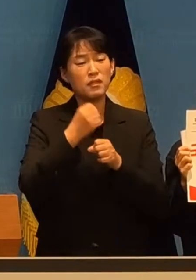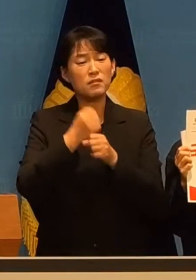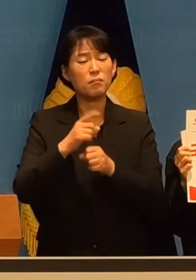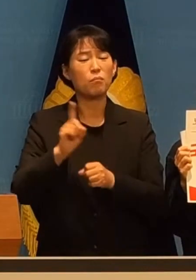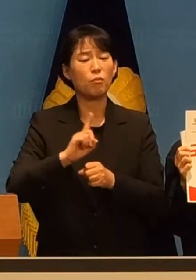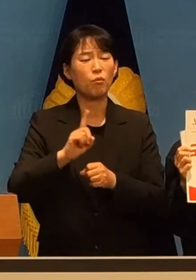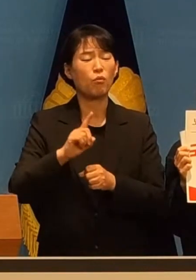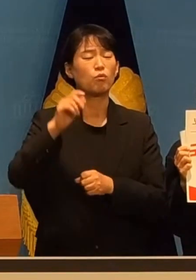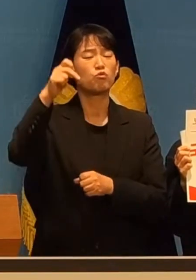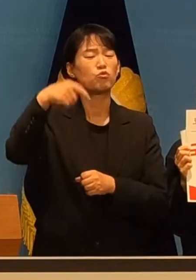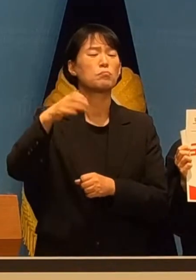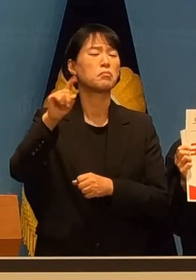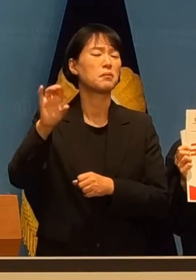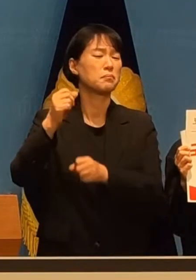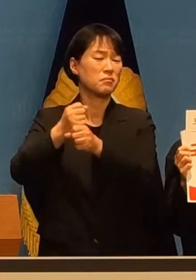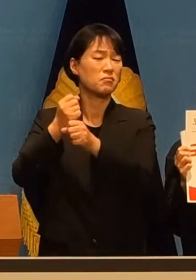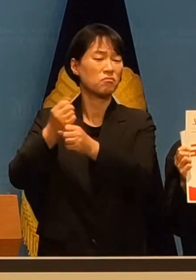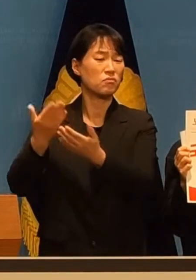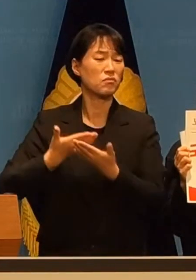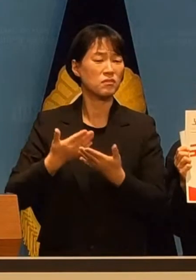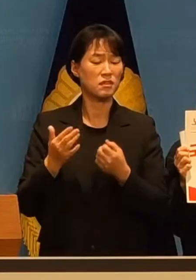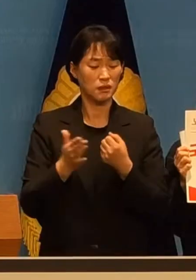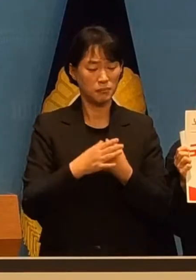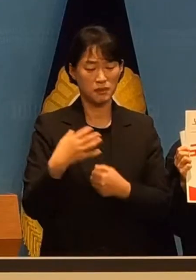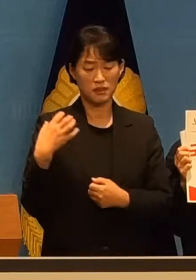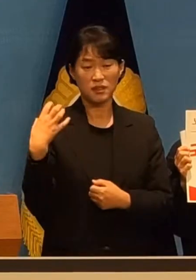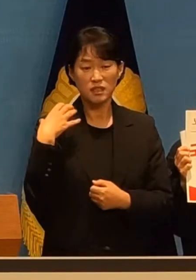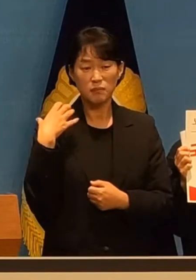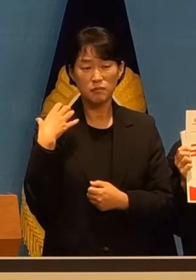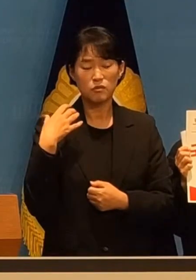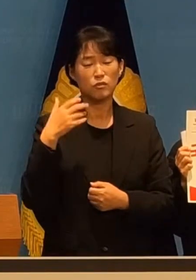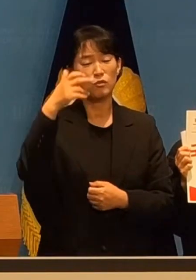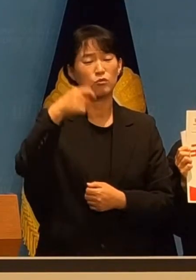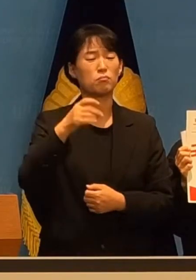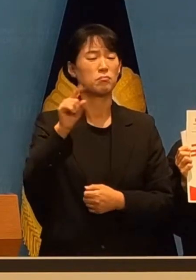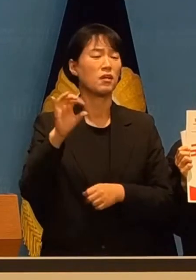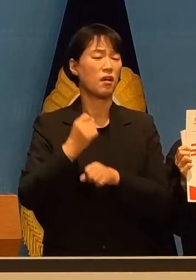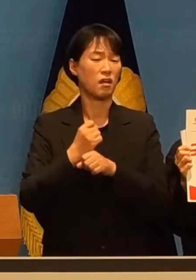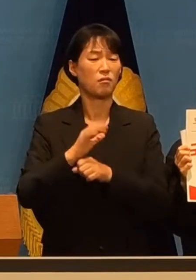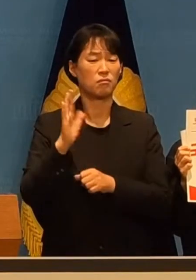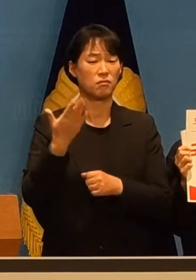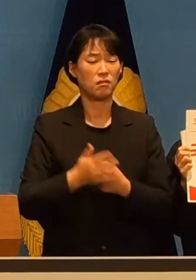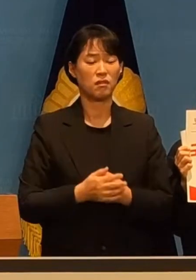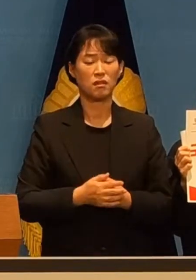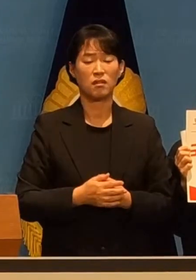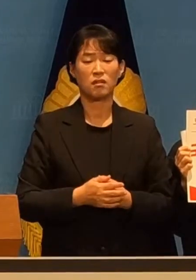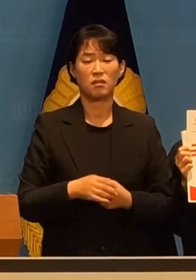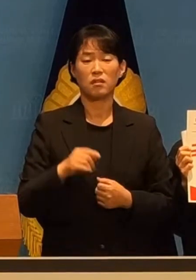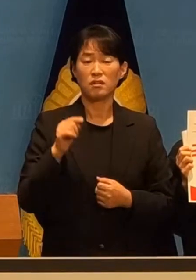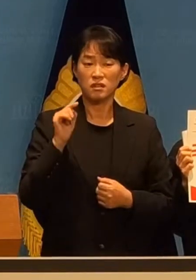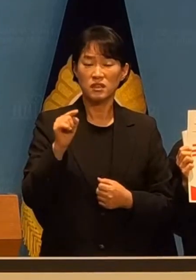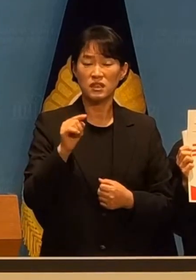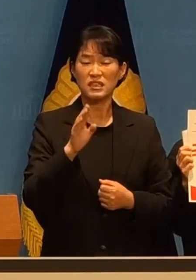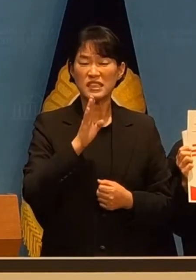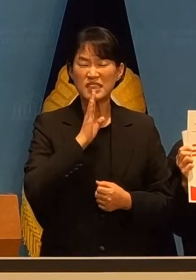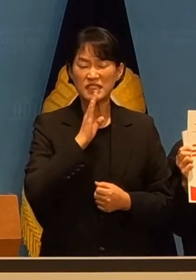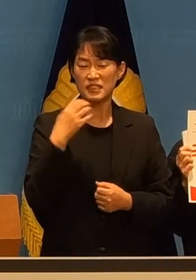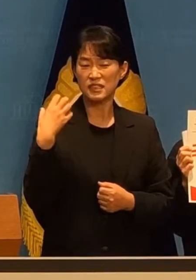원청입니다. 책임은 당연히 원청이 져야 합니다. 그리고 그 쿠팡의 진짜